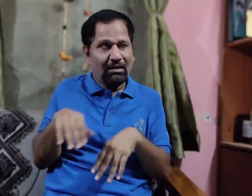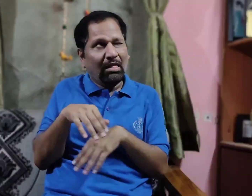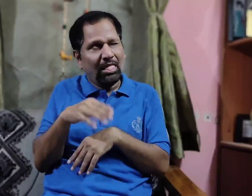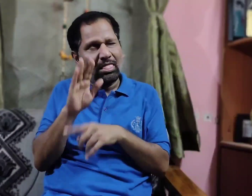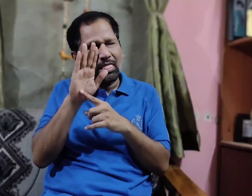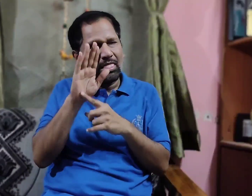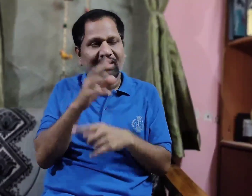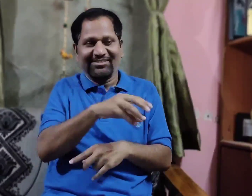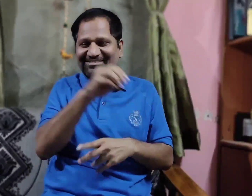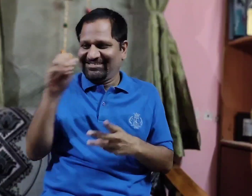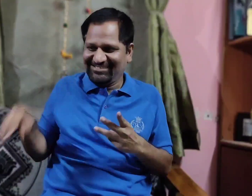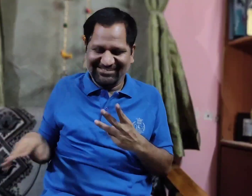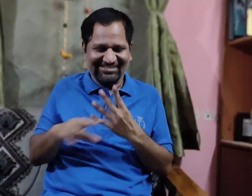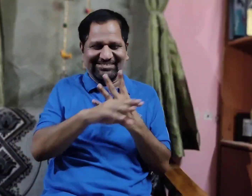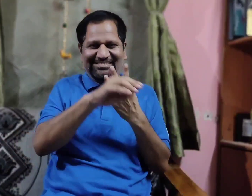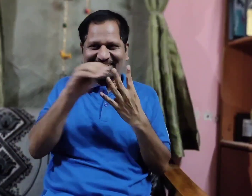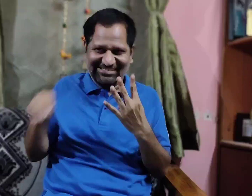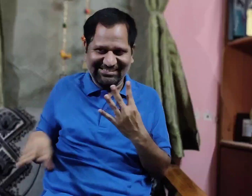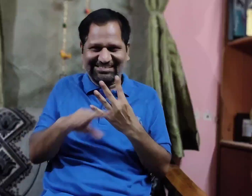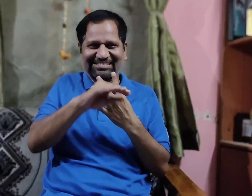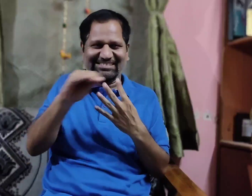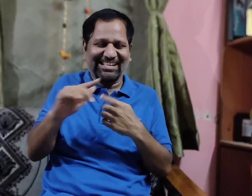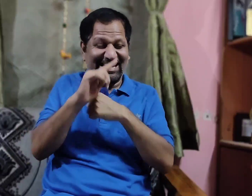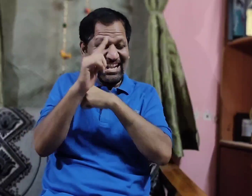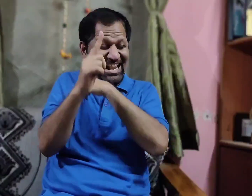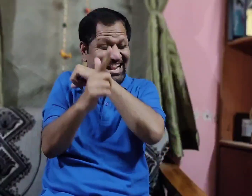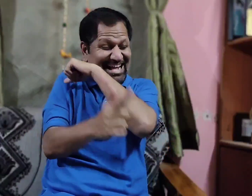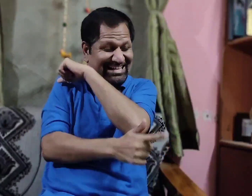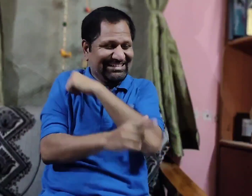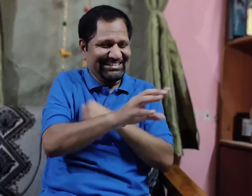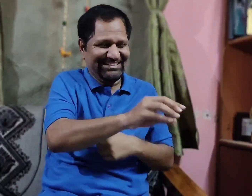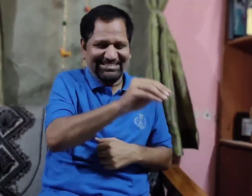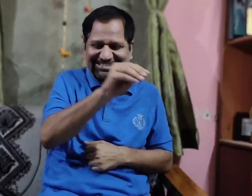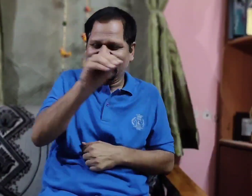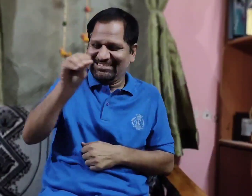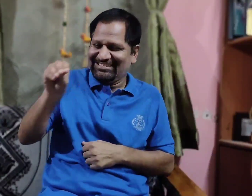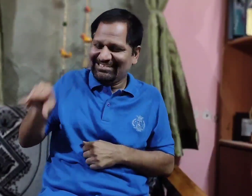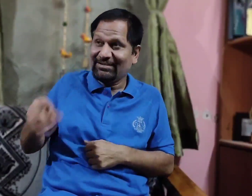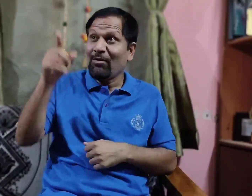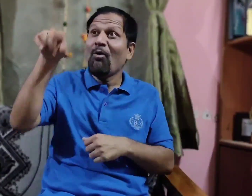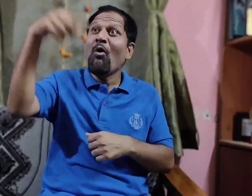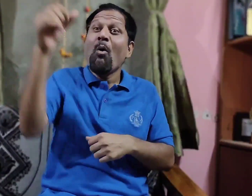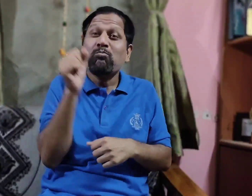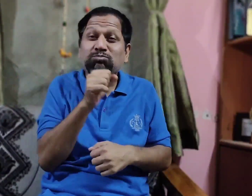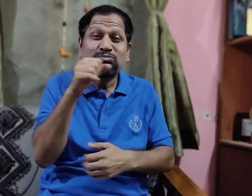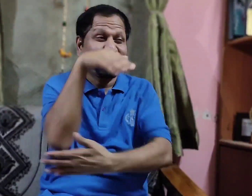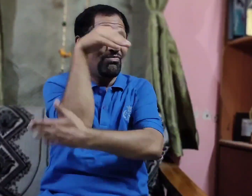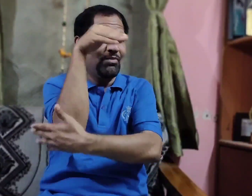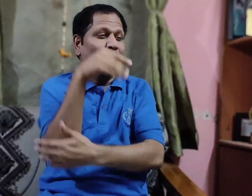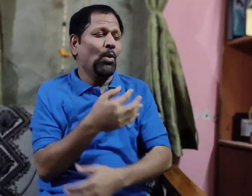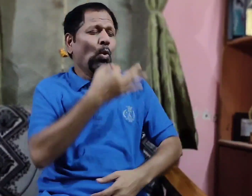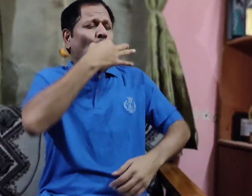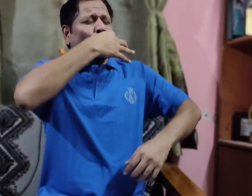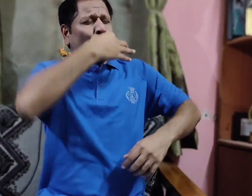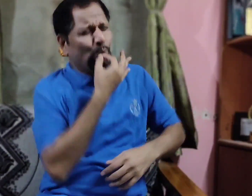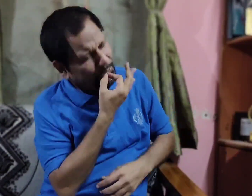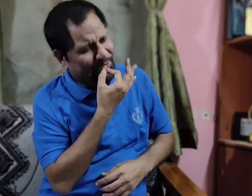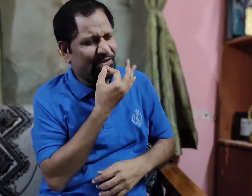हुए के समान नाटक कर रहे थे। और जब आखिरी हंस को निकाला तो शिकारी ने जैसे ही आखिरी हंस